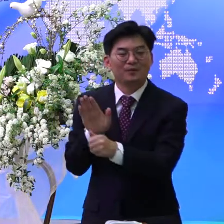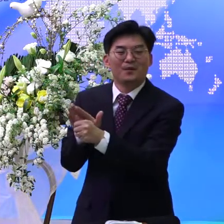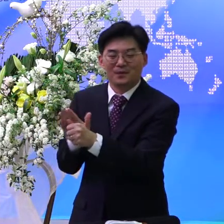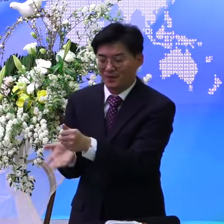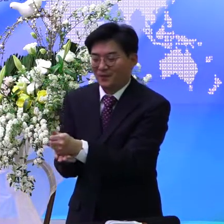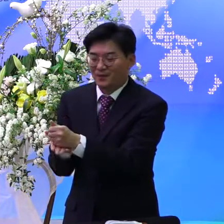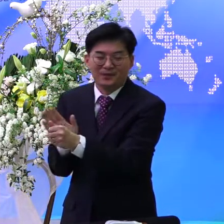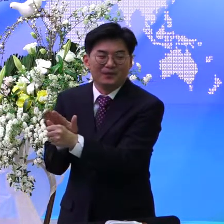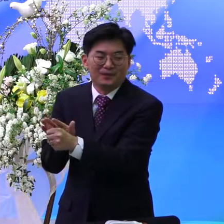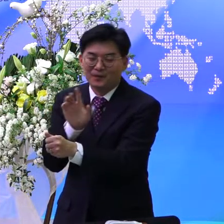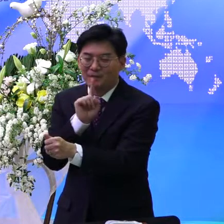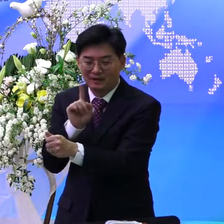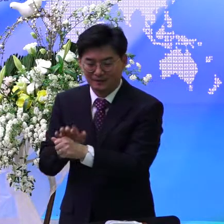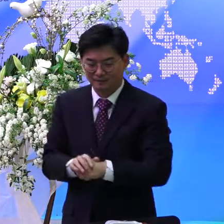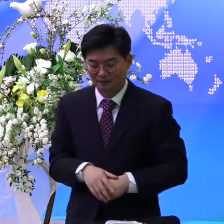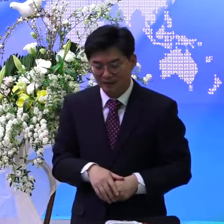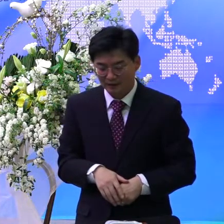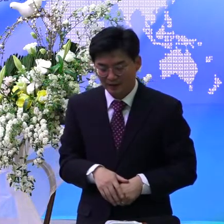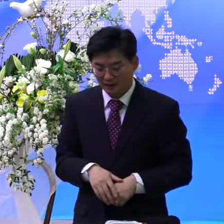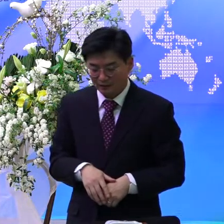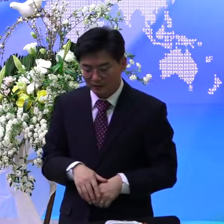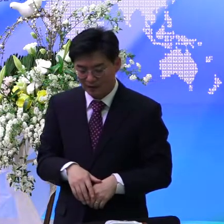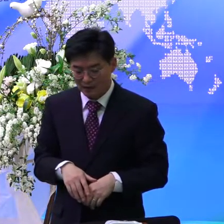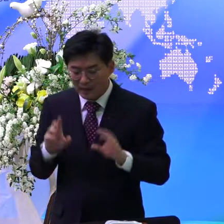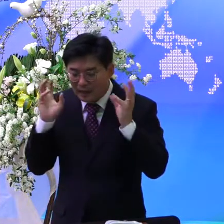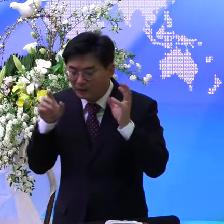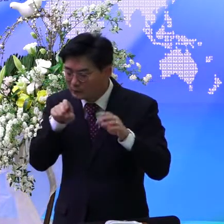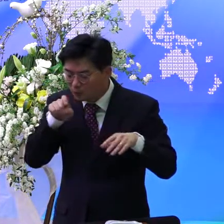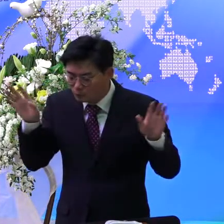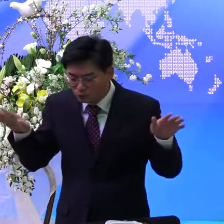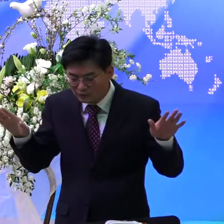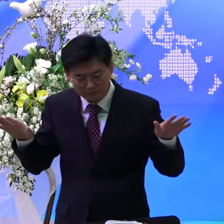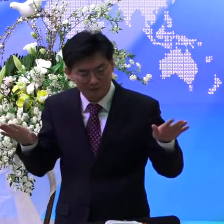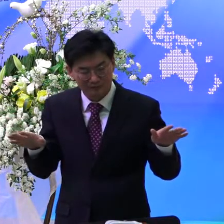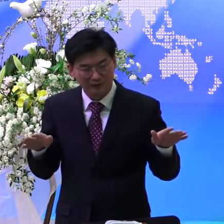할 때에 이 새끼 독수리에게 힘이 생겼습니다.